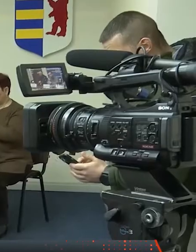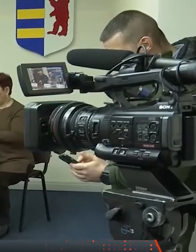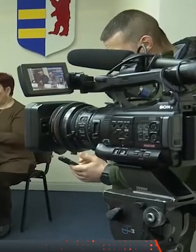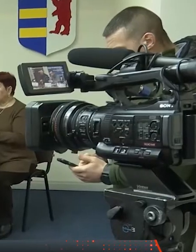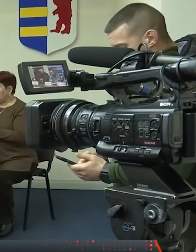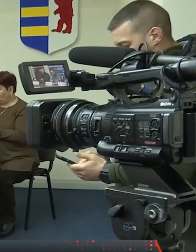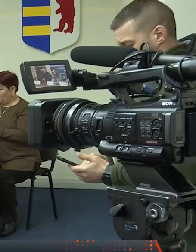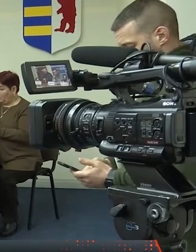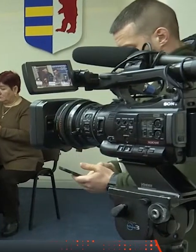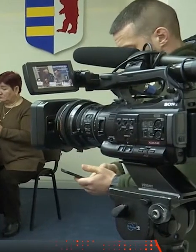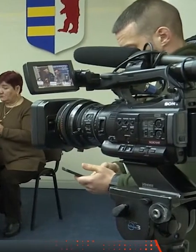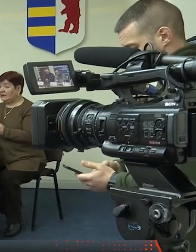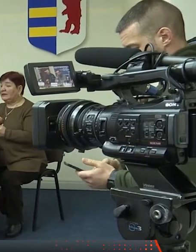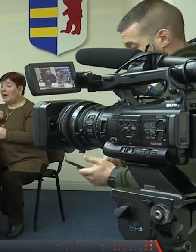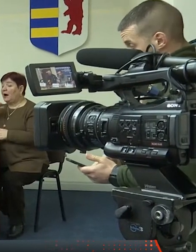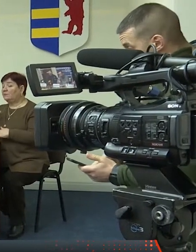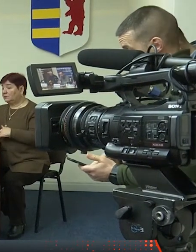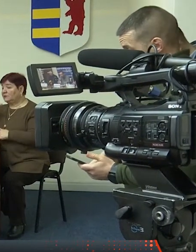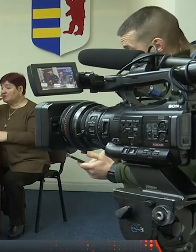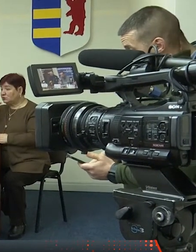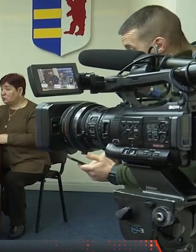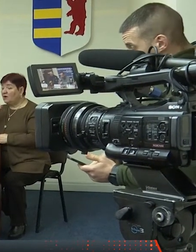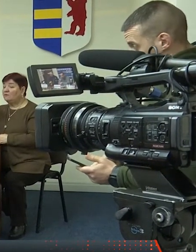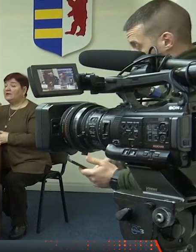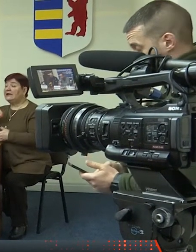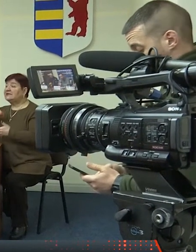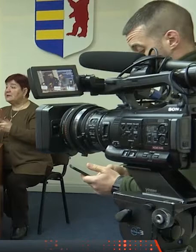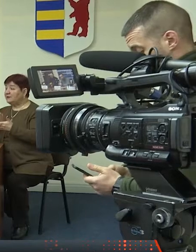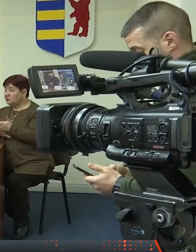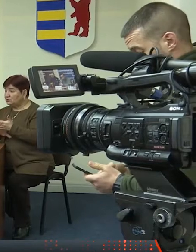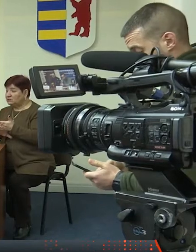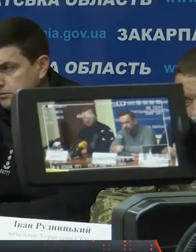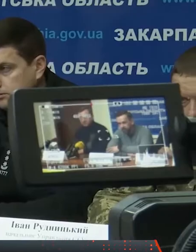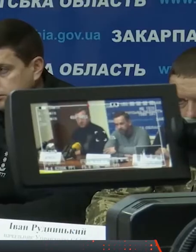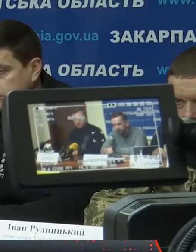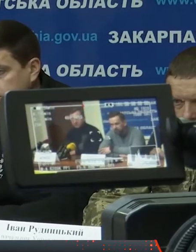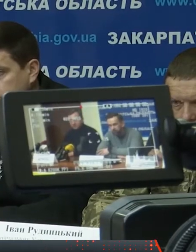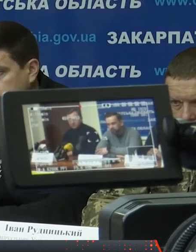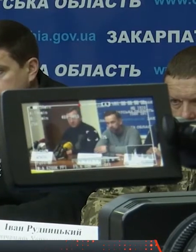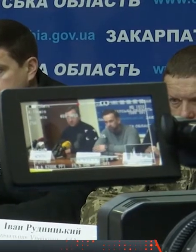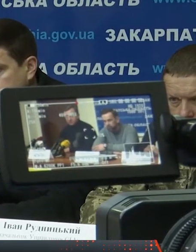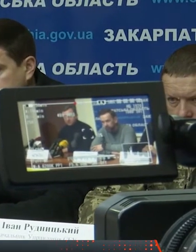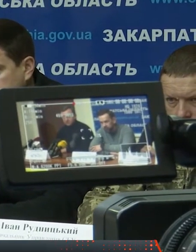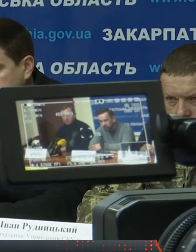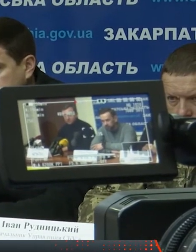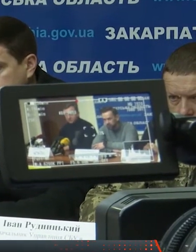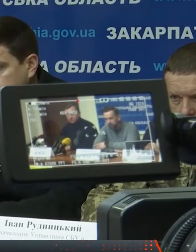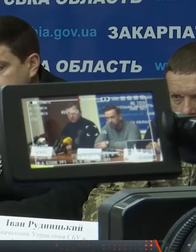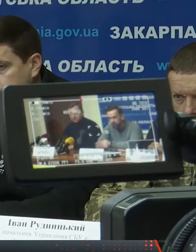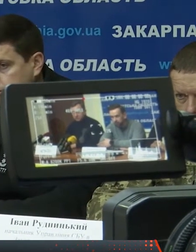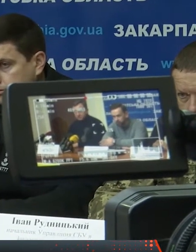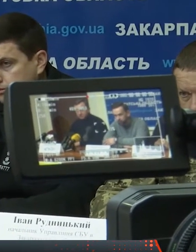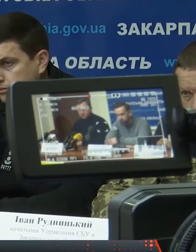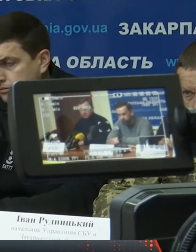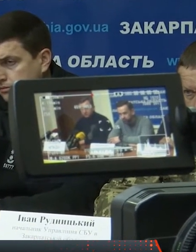ситуацію. Тероборона області надалі комплектується, але формування угрупувань у громадах, що озброюються мисливськими рушницями і ставлять блокпости